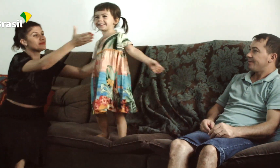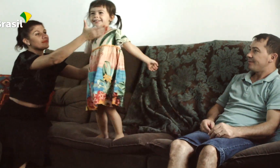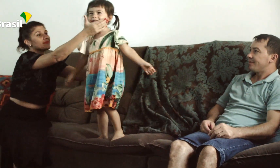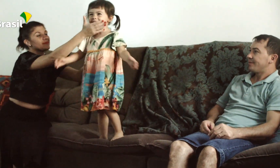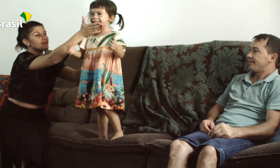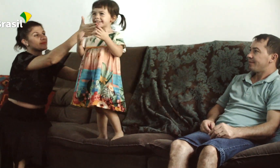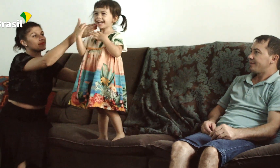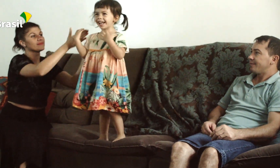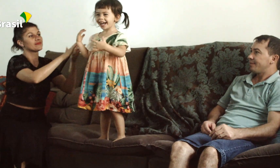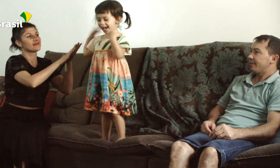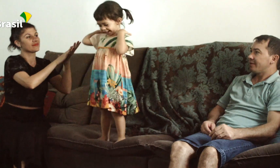sentados.